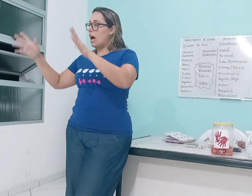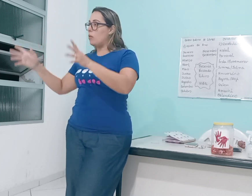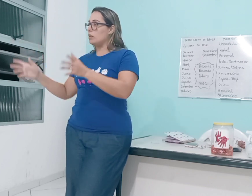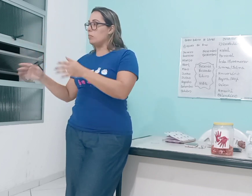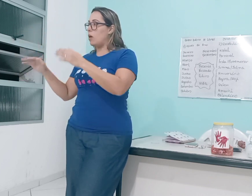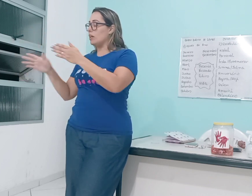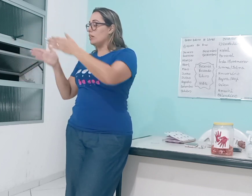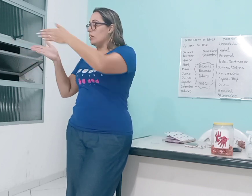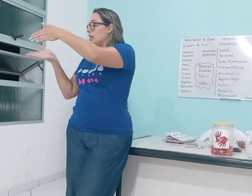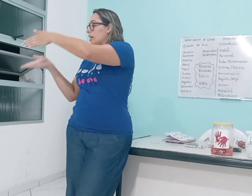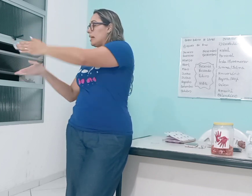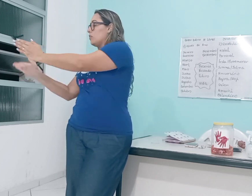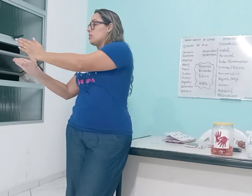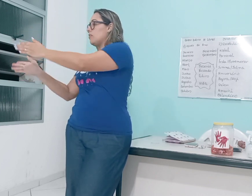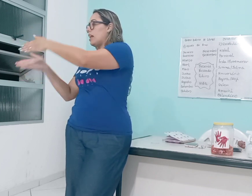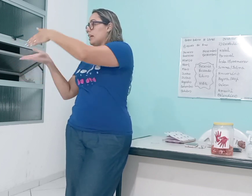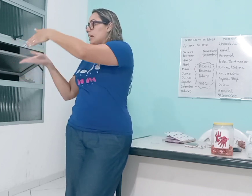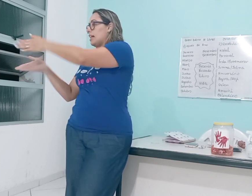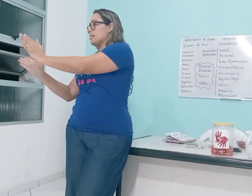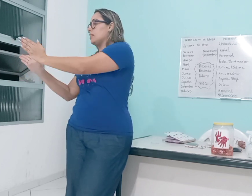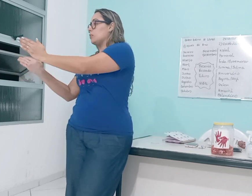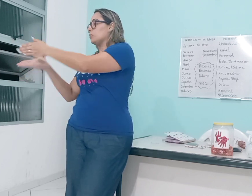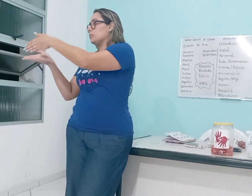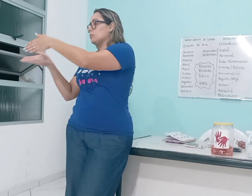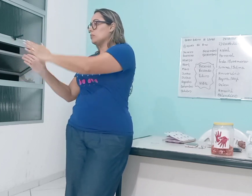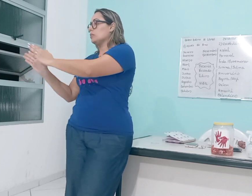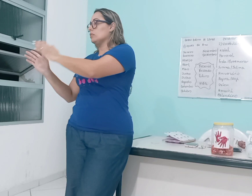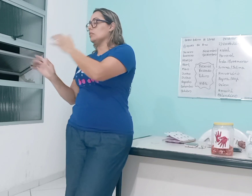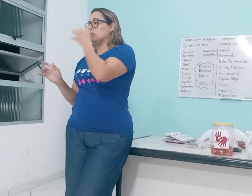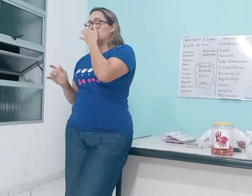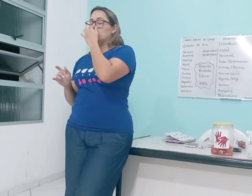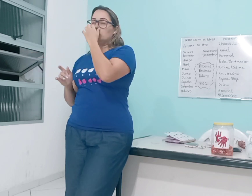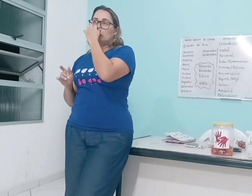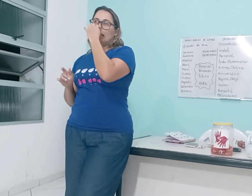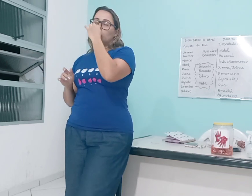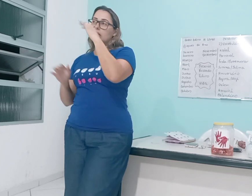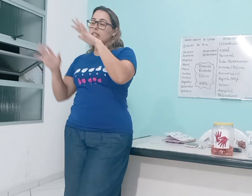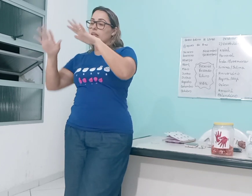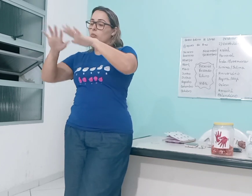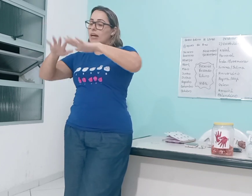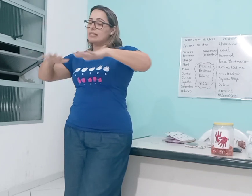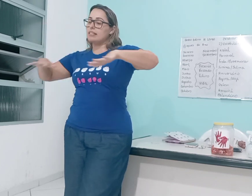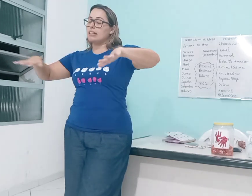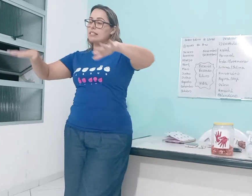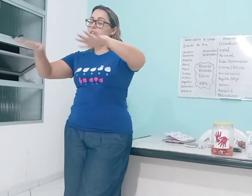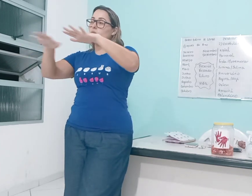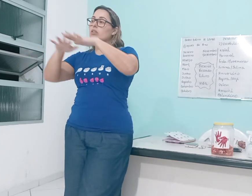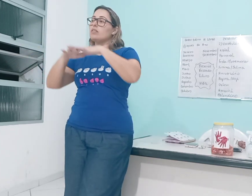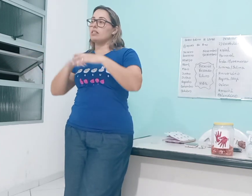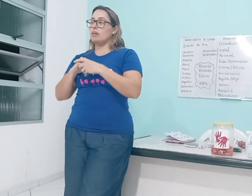o animal aqui e aí você fala para ele nascer. Entendeu? É tudo assim, uma encenação que você vai